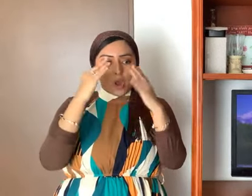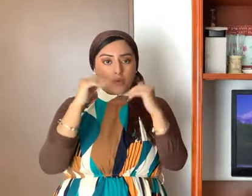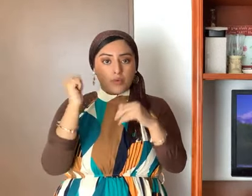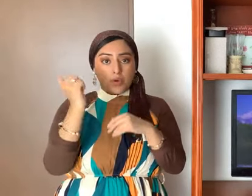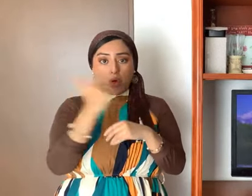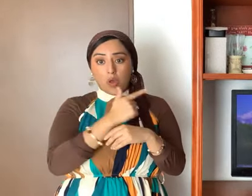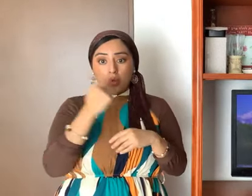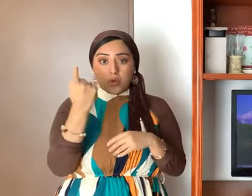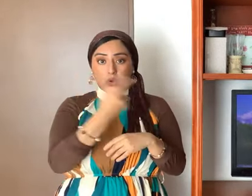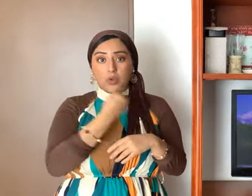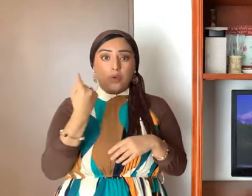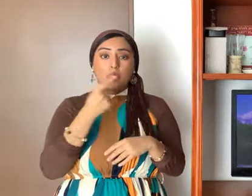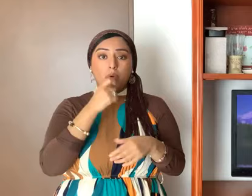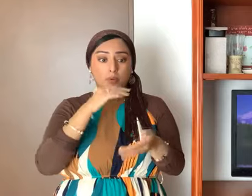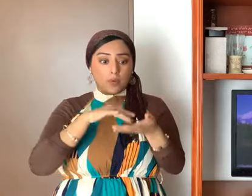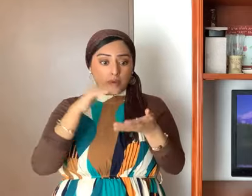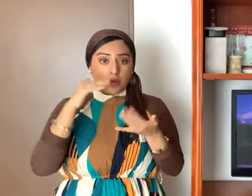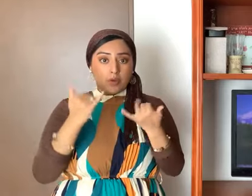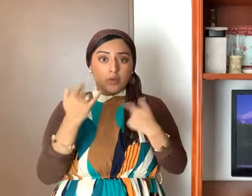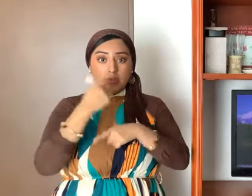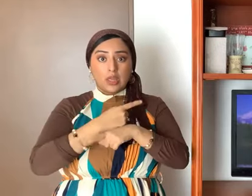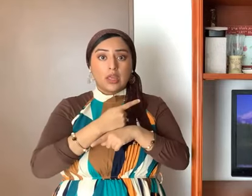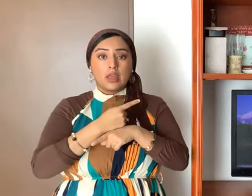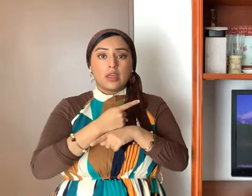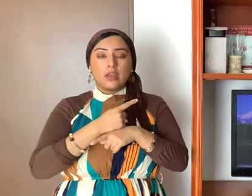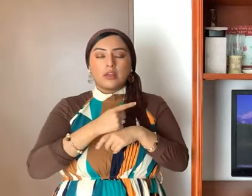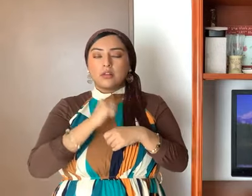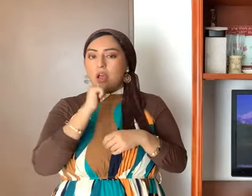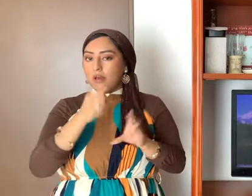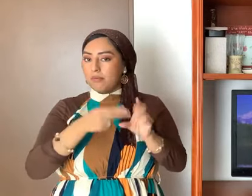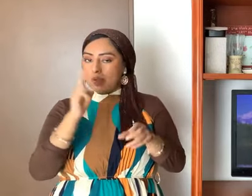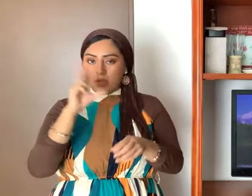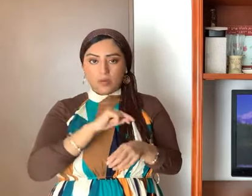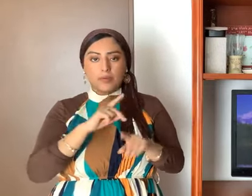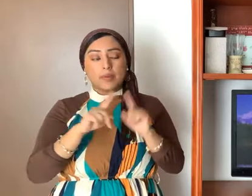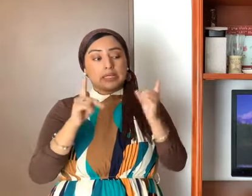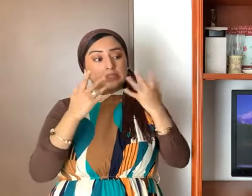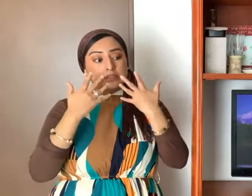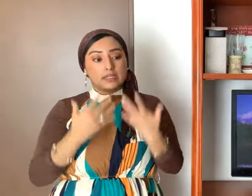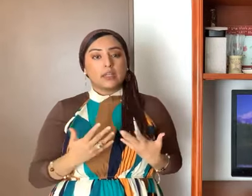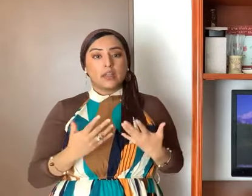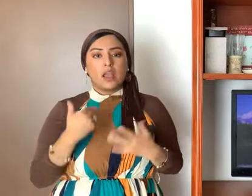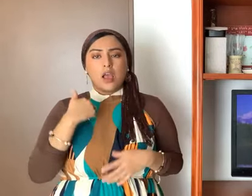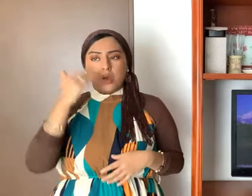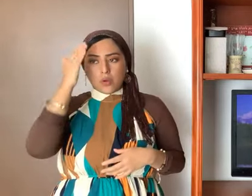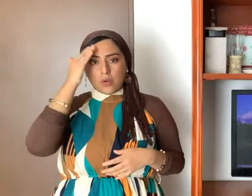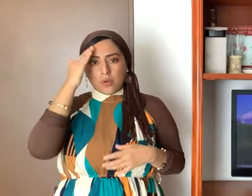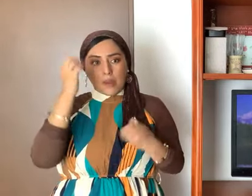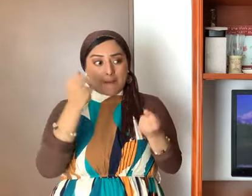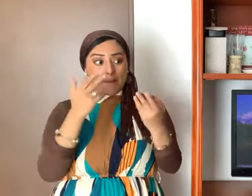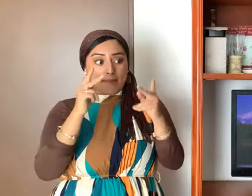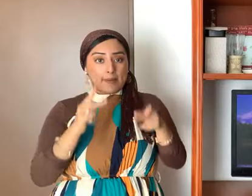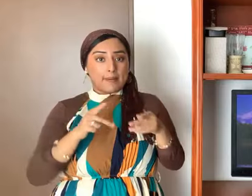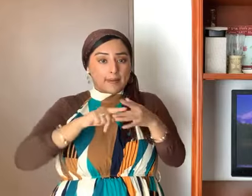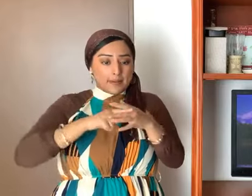los que estemos estudiando hoy no sean parte de la apostasía, pero lamentablemente he sabido de varios que ya empezaron poco a poco